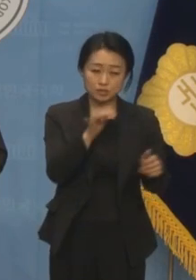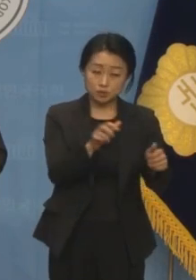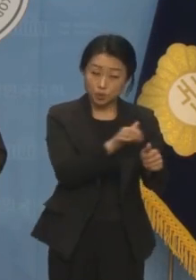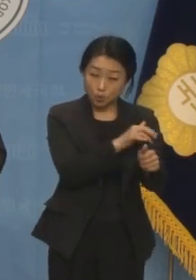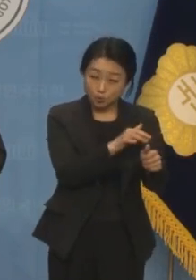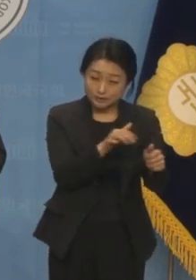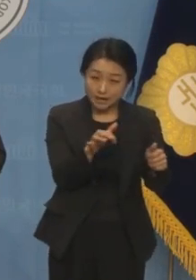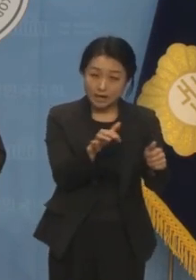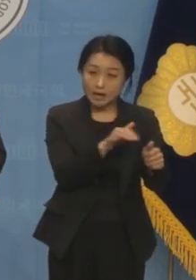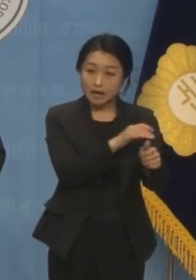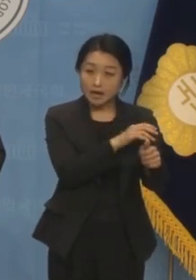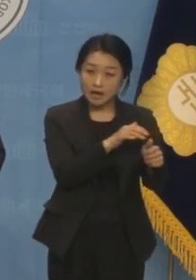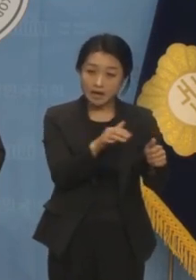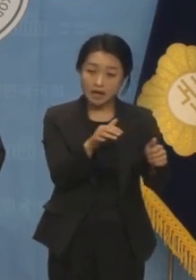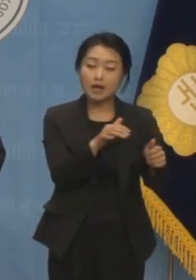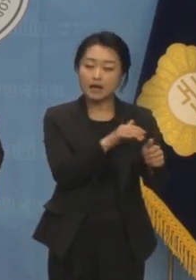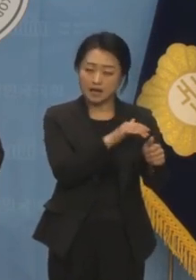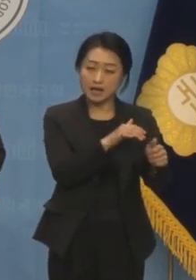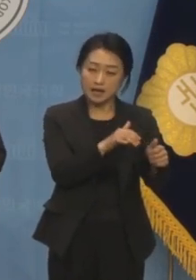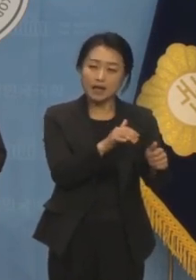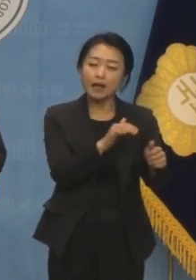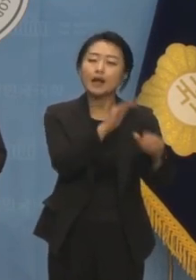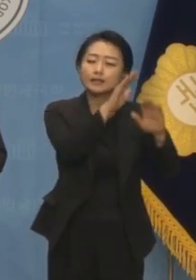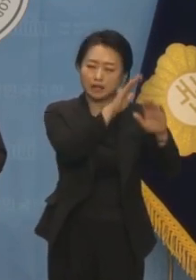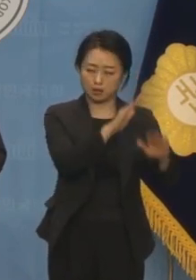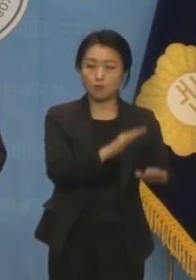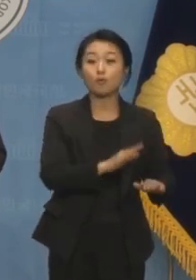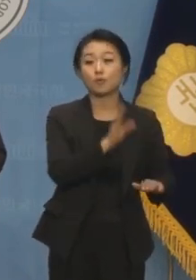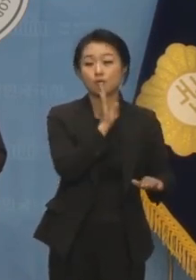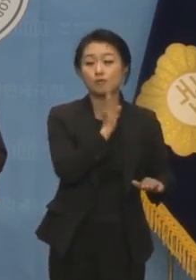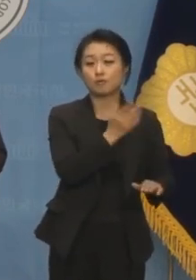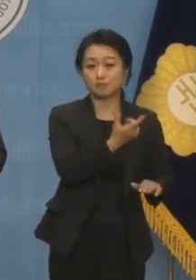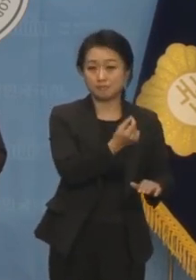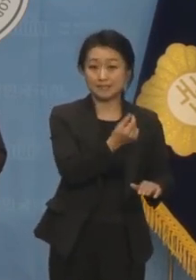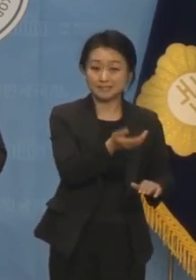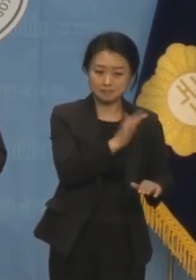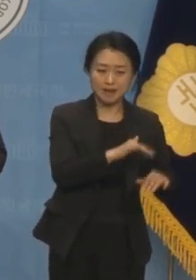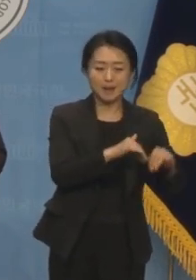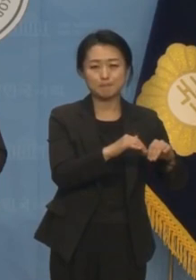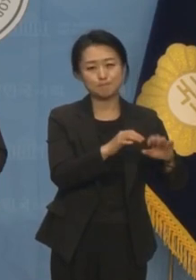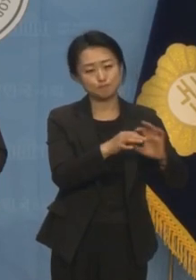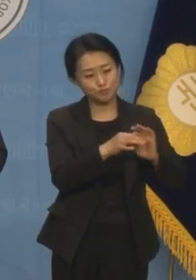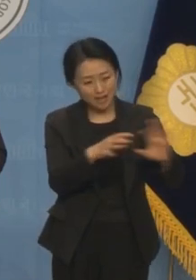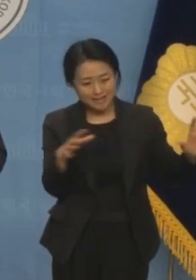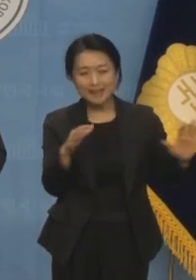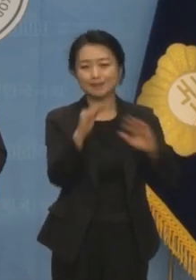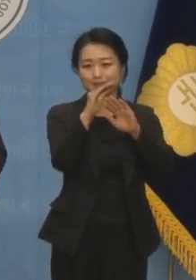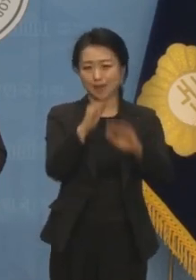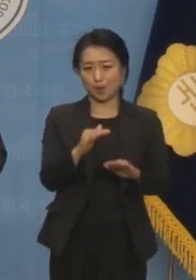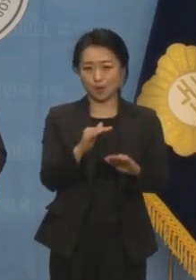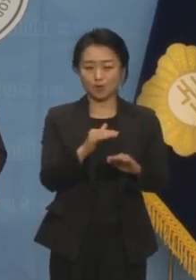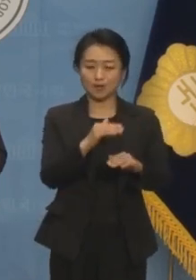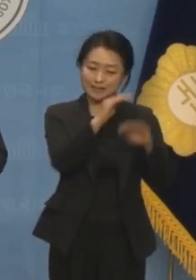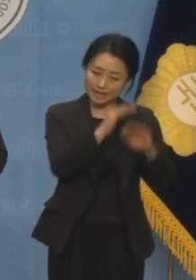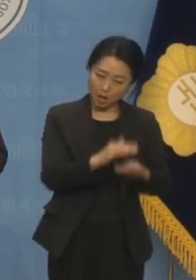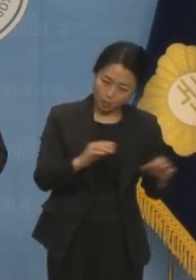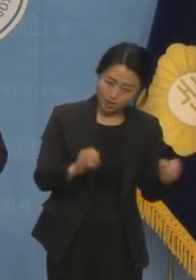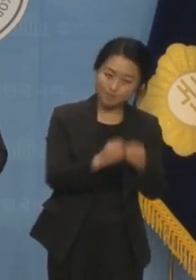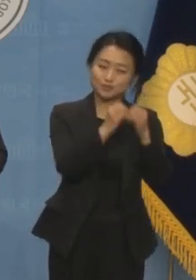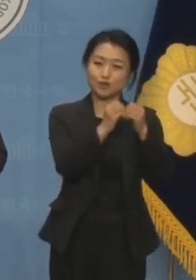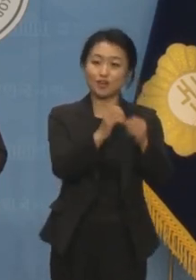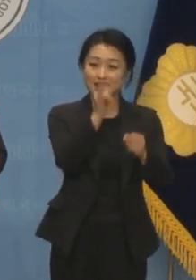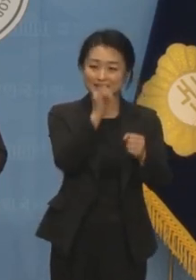않는 내용이라서가 아니라 위중교사와는 무관한 내용들 아니면 내용이 겹치는 내용들이기